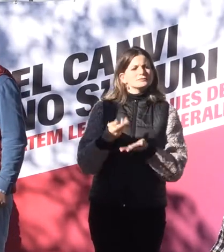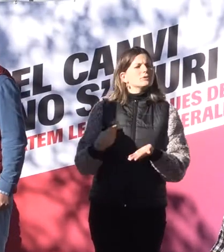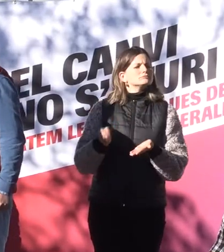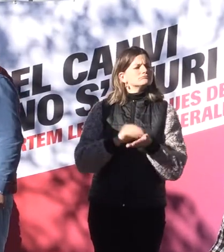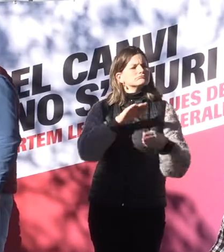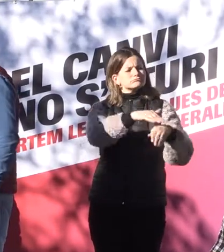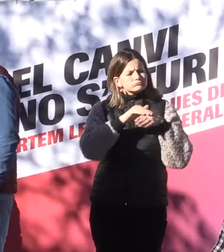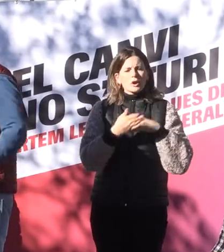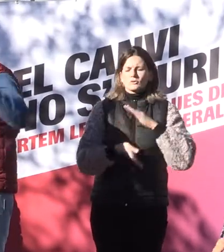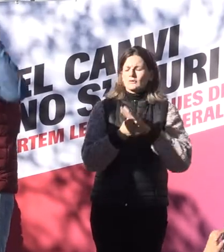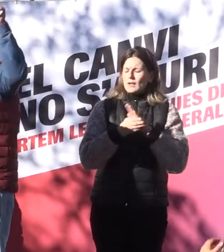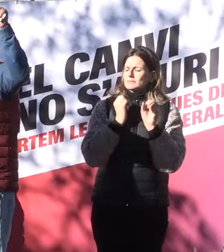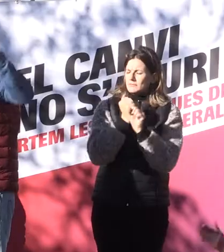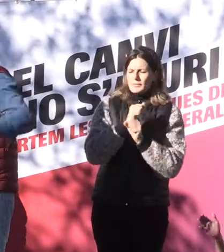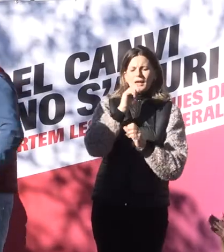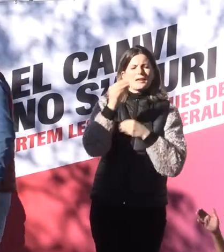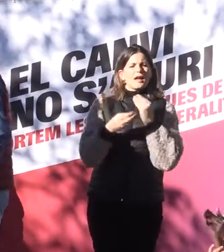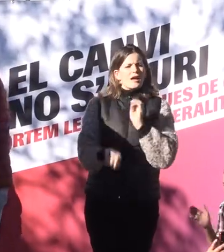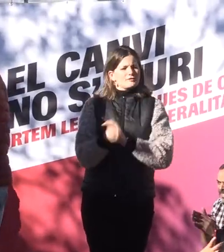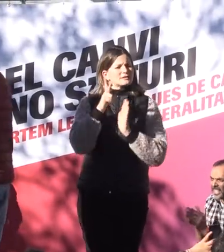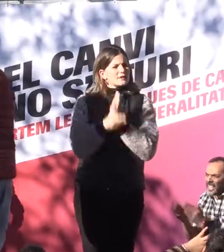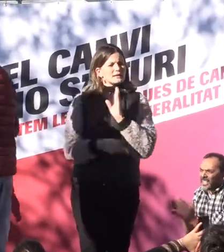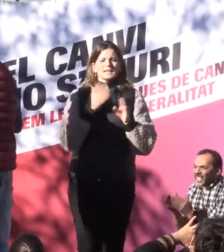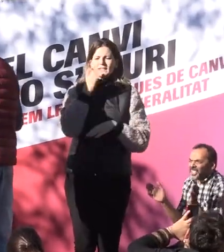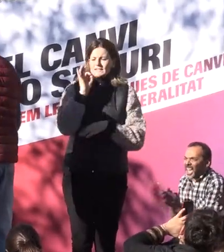sigamos haciendo historia que sí se puede